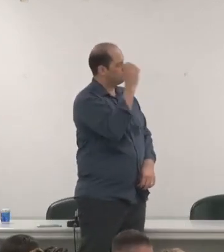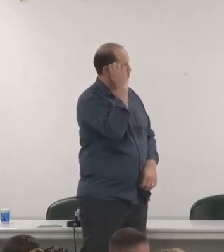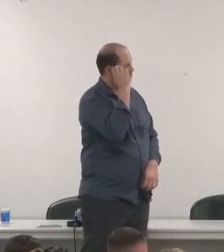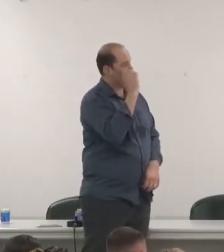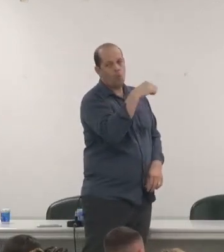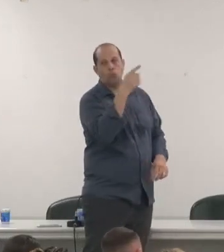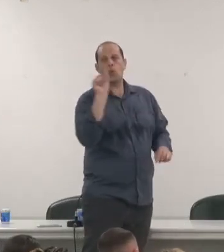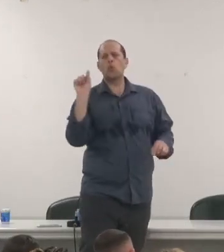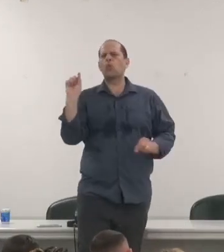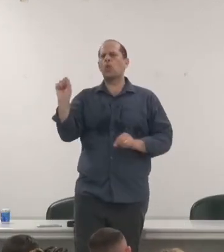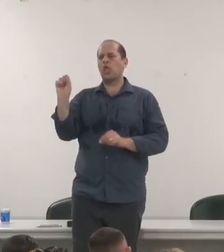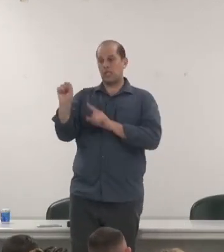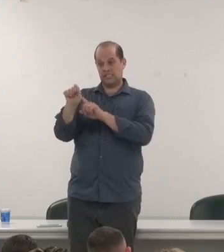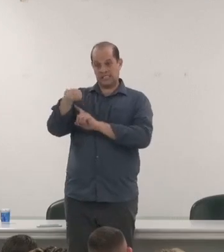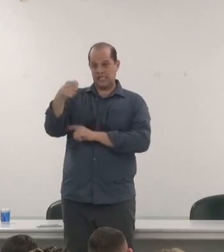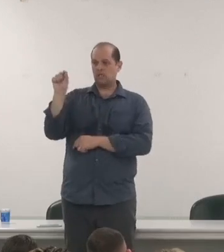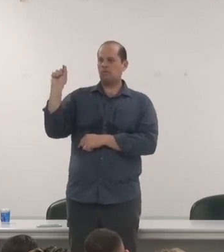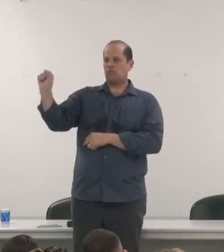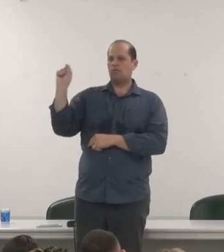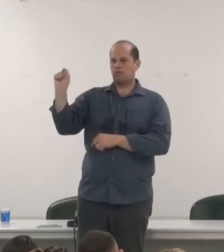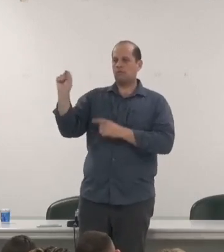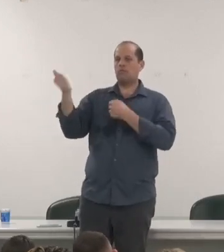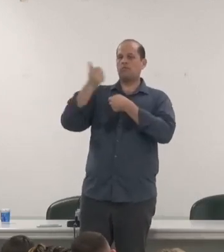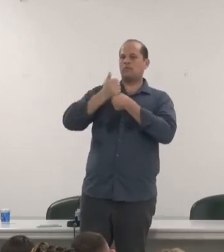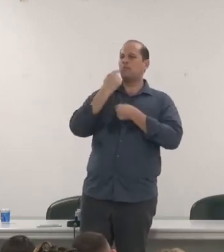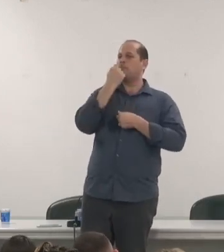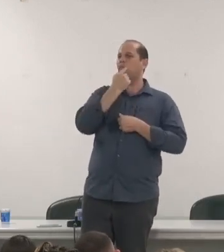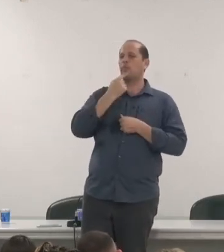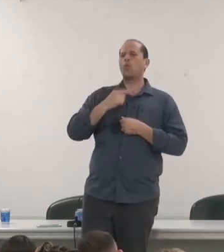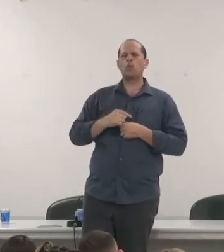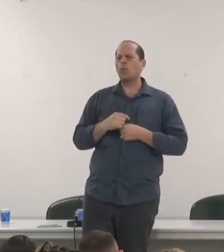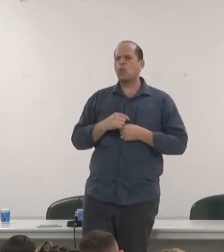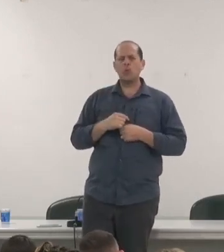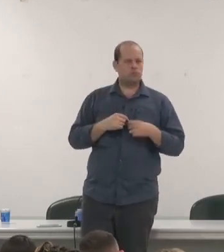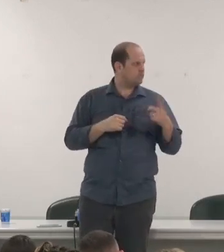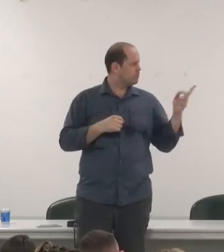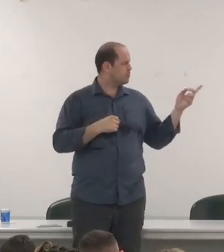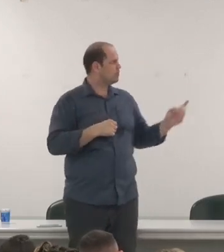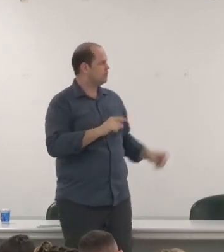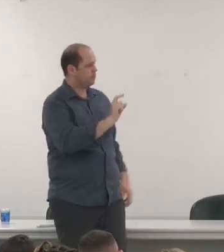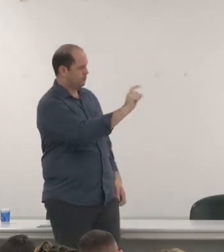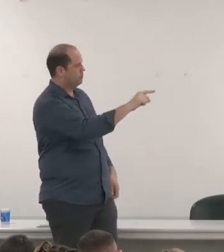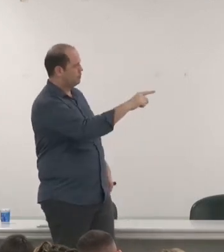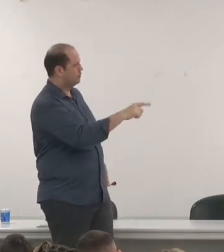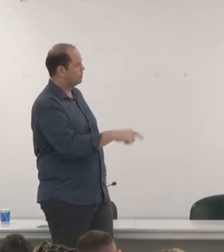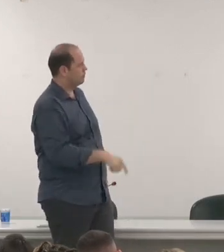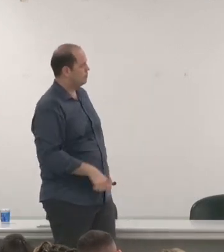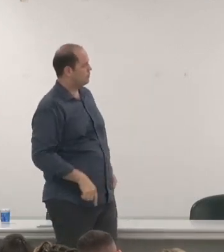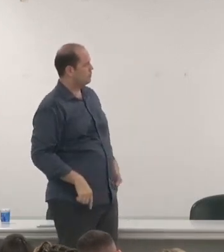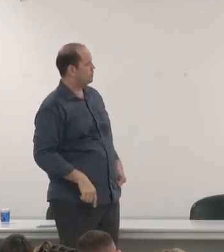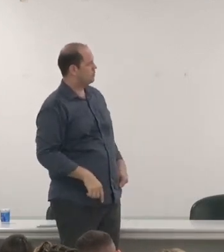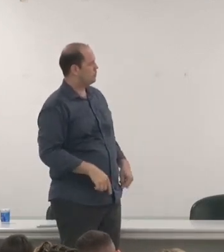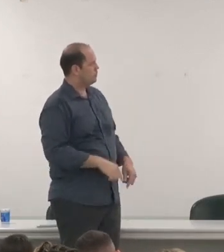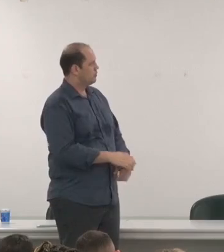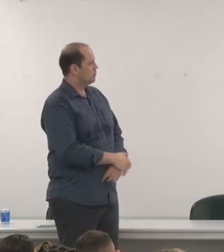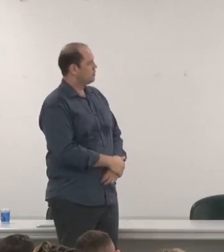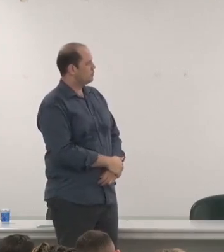Próximo, por favor, do que? Esse aqui é o sinal canônico para quê? E aí você vê esse movimento que eu mostrei com a boca, como